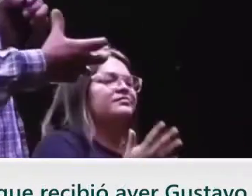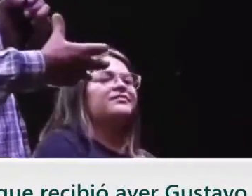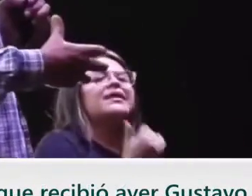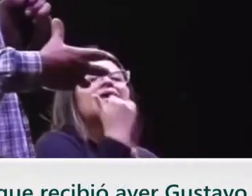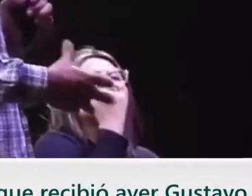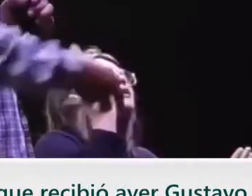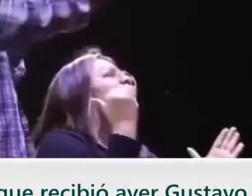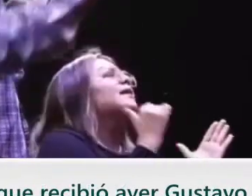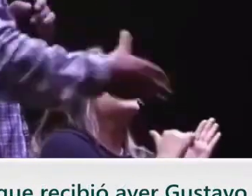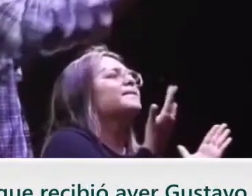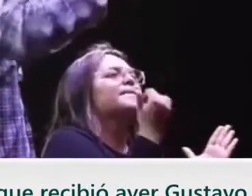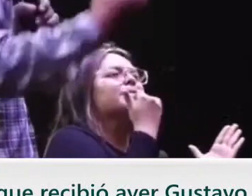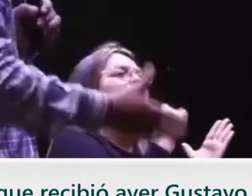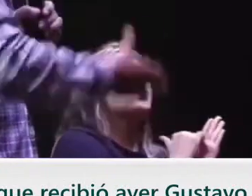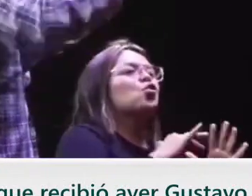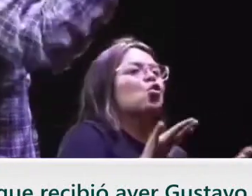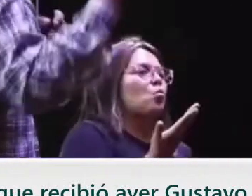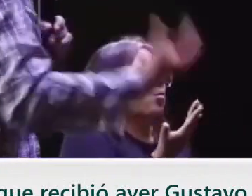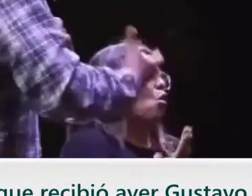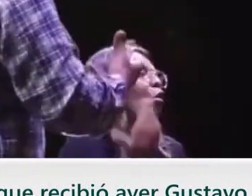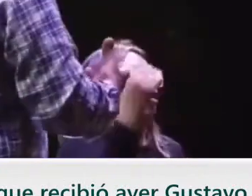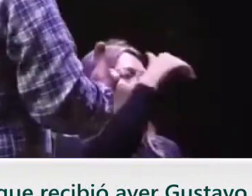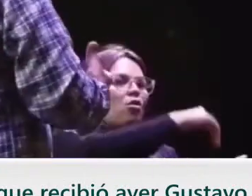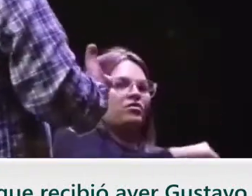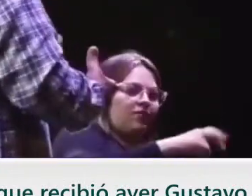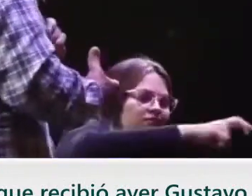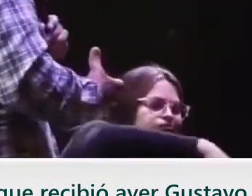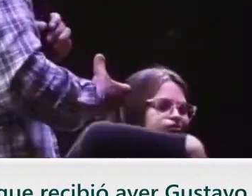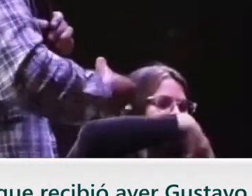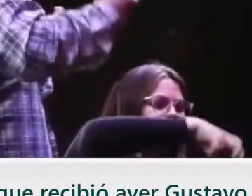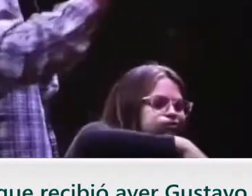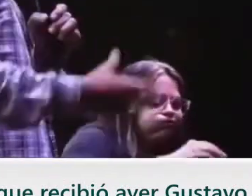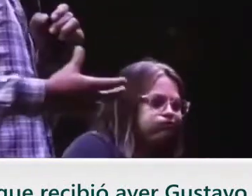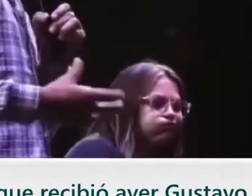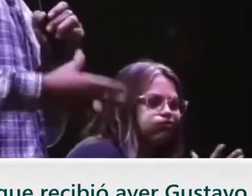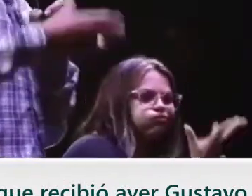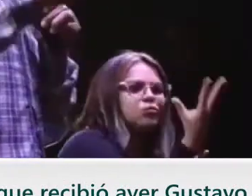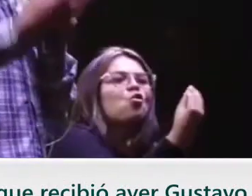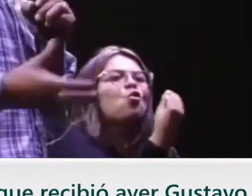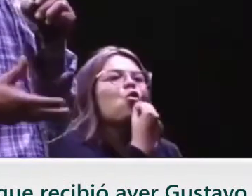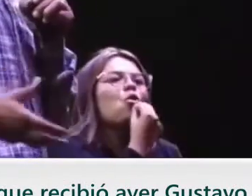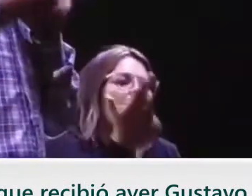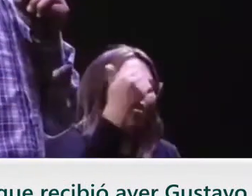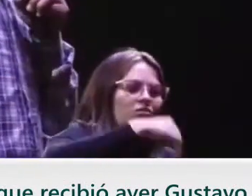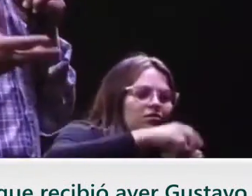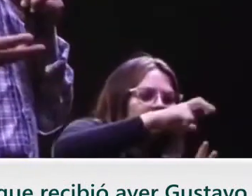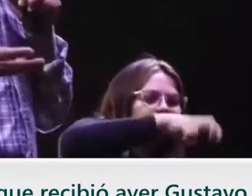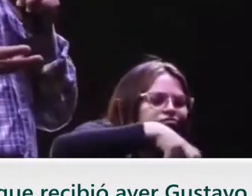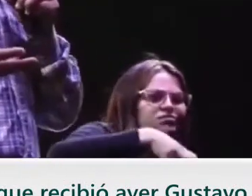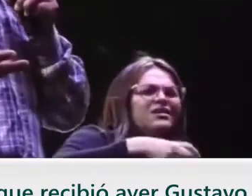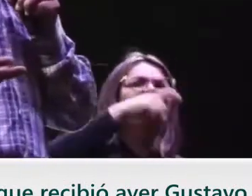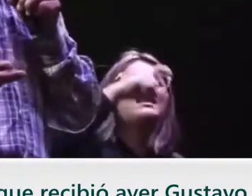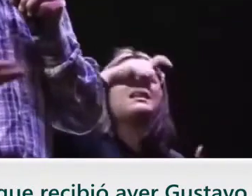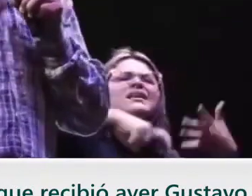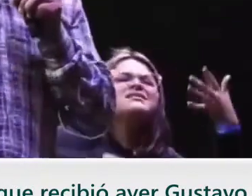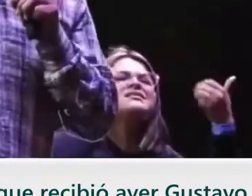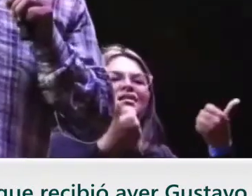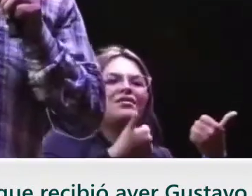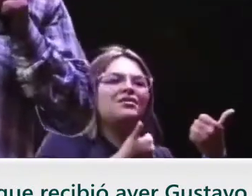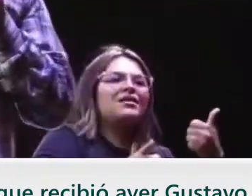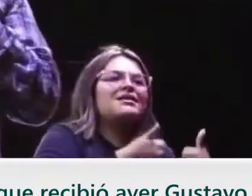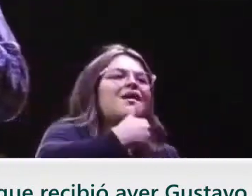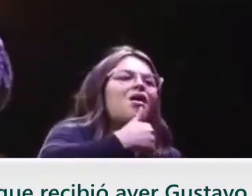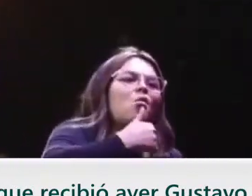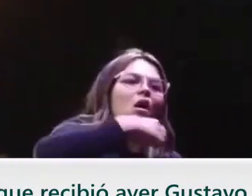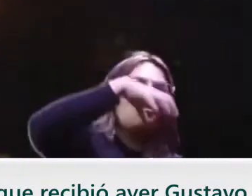por ejemplo, de volver a cultivar alimentos, para lo cual necesitamos del agua y para